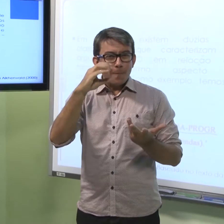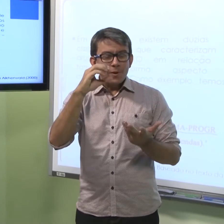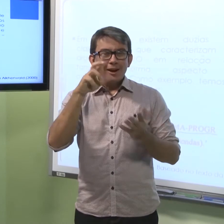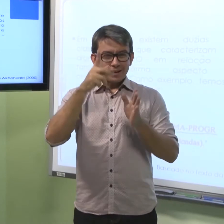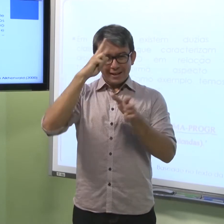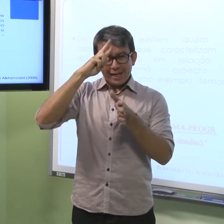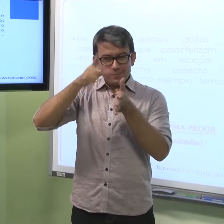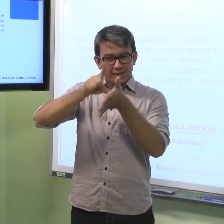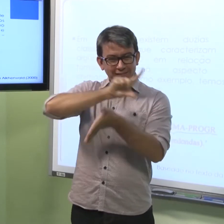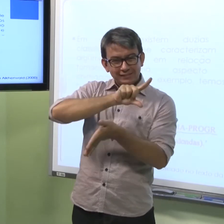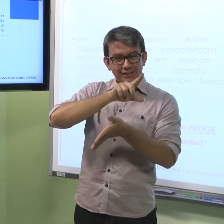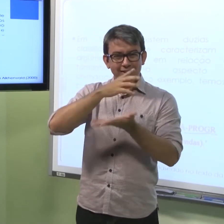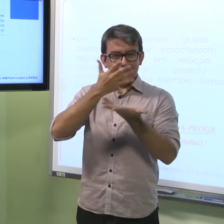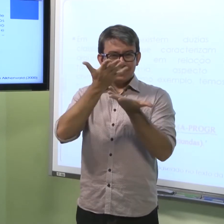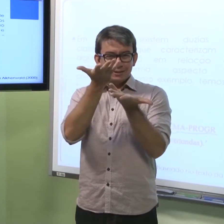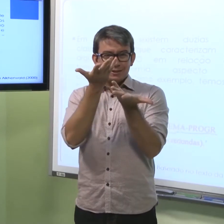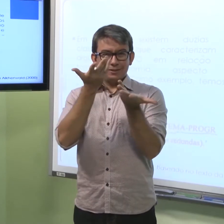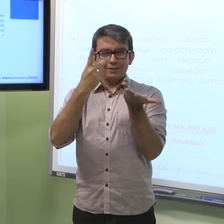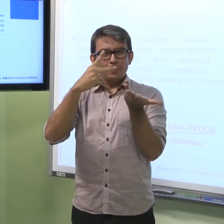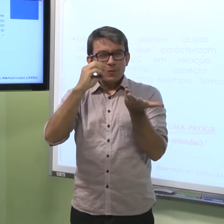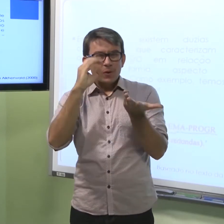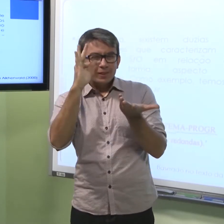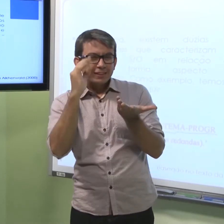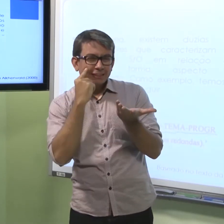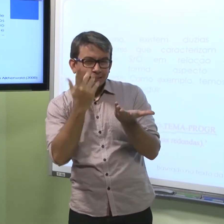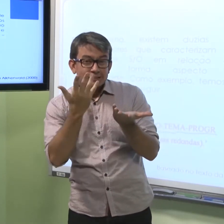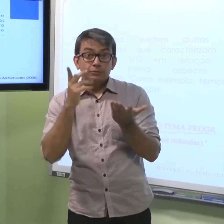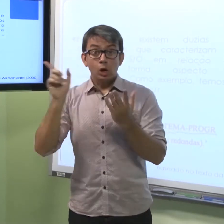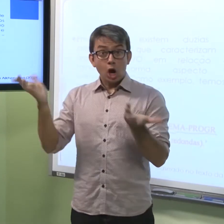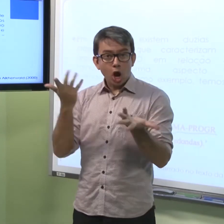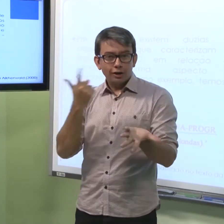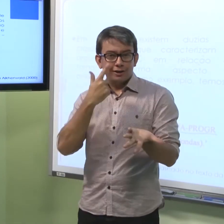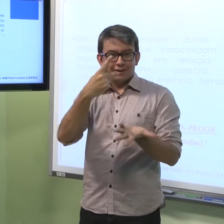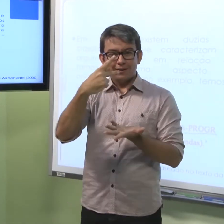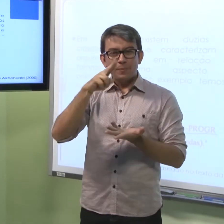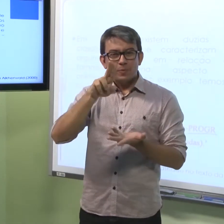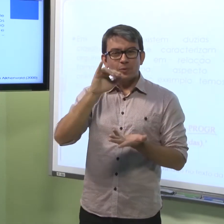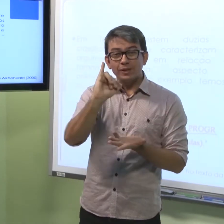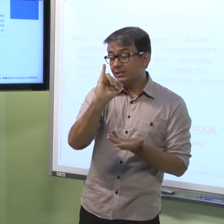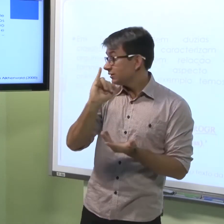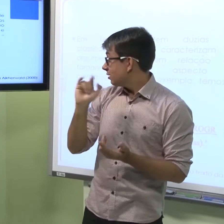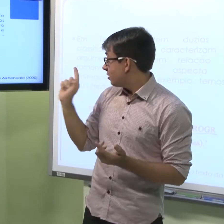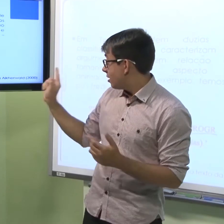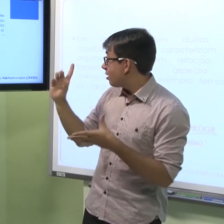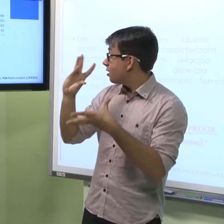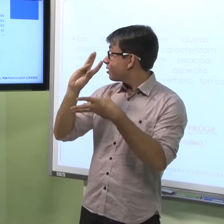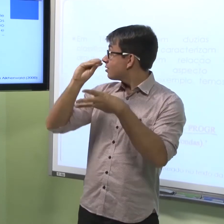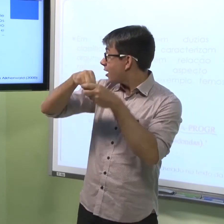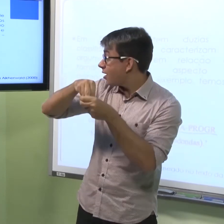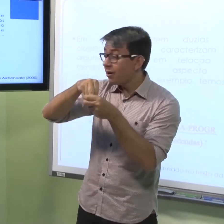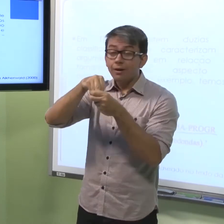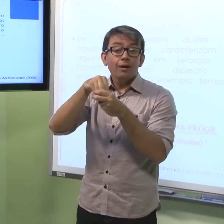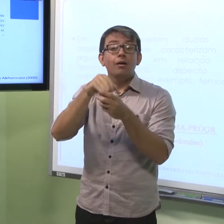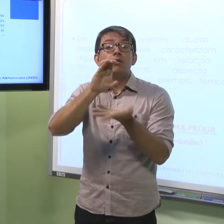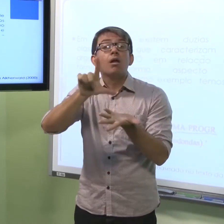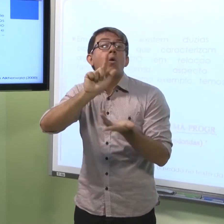Vocês viram? Antes eu expliquei para vocês sobre o prot e agora eu estou explicando sobre o